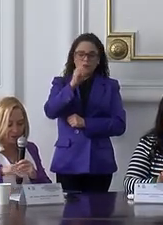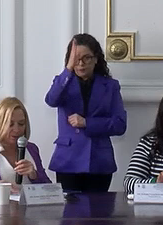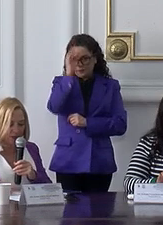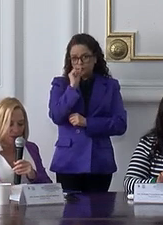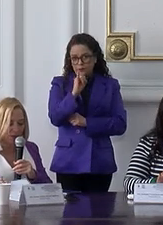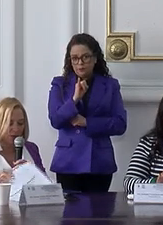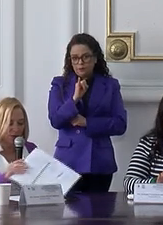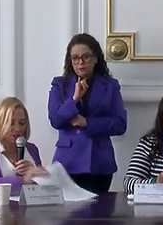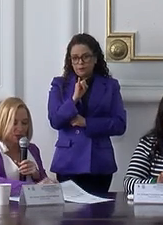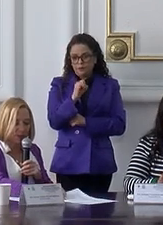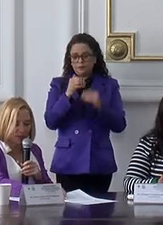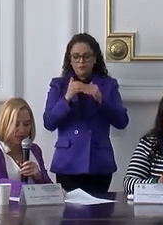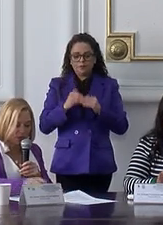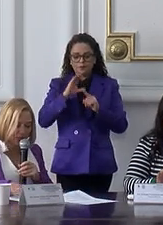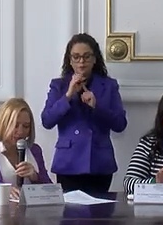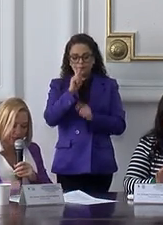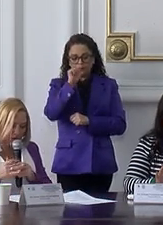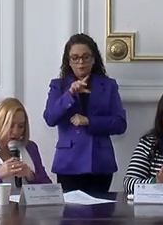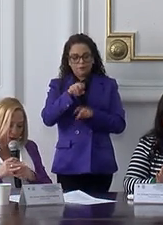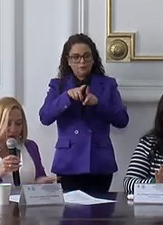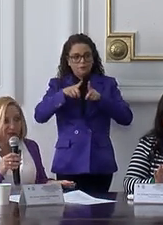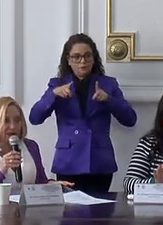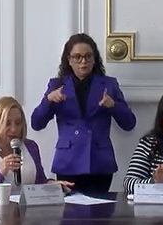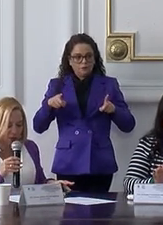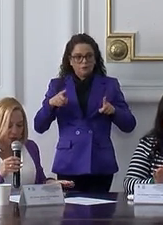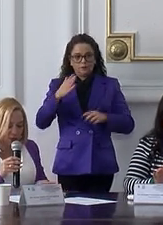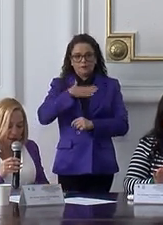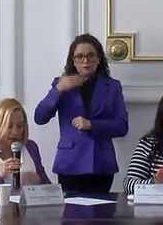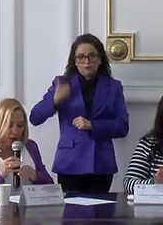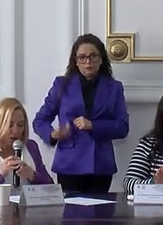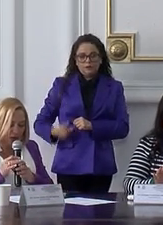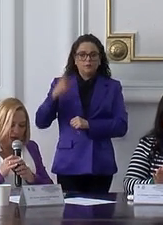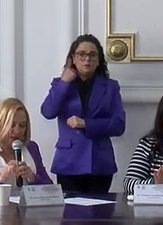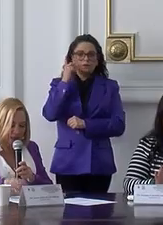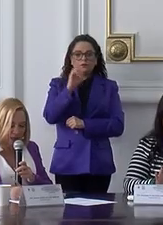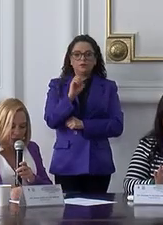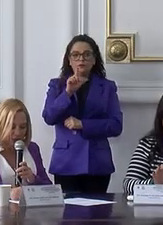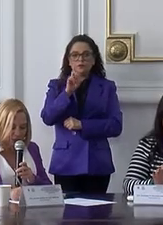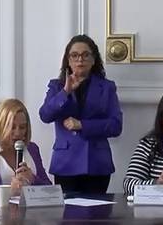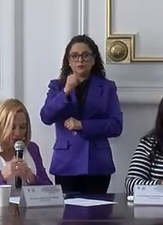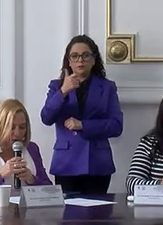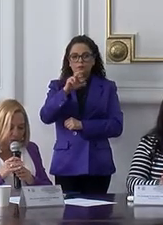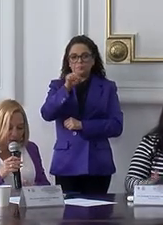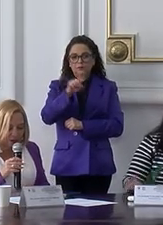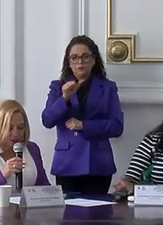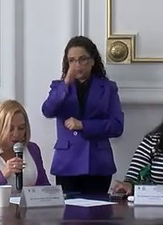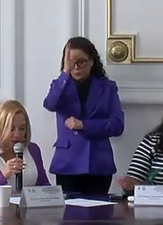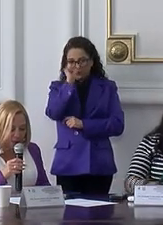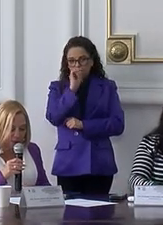favor. Por la Comisión de Planeación del Desarrollo, la de La Voz, diputada Olivia Garza de los Santos, a